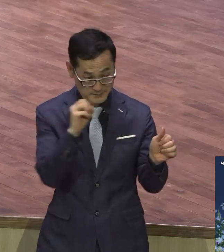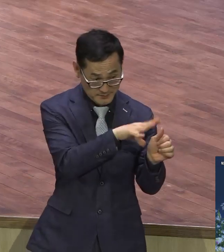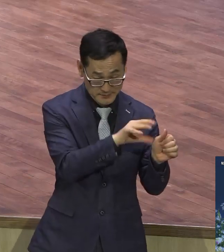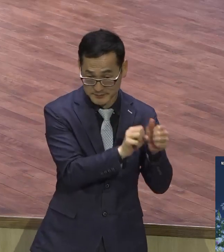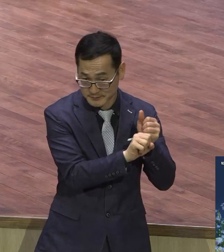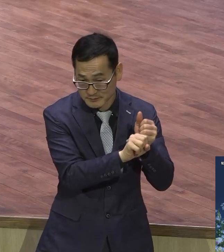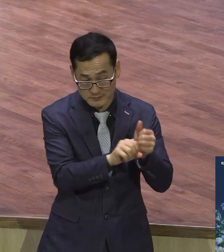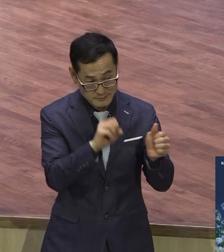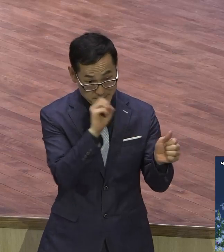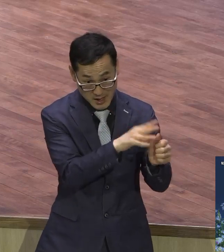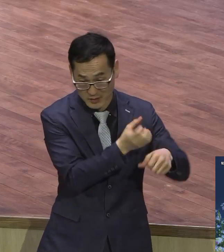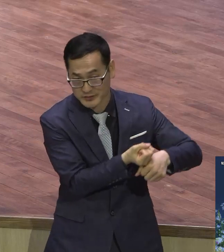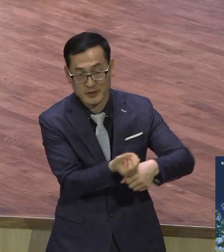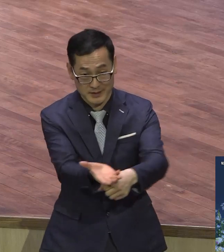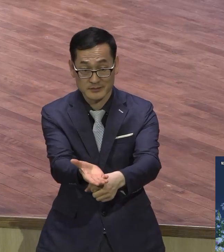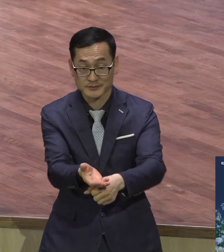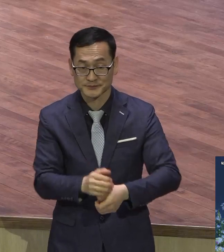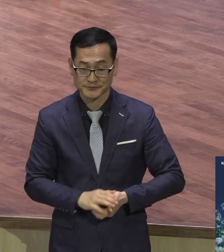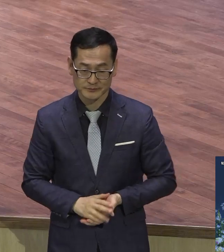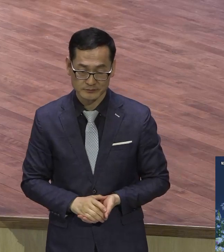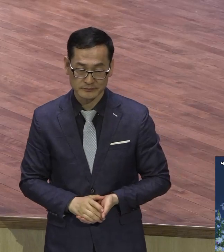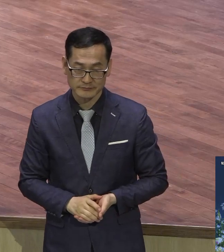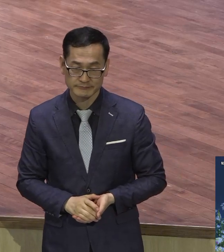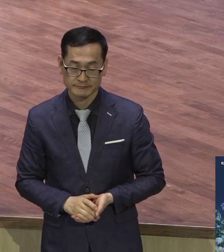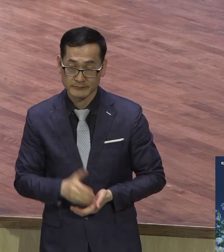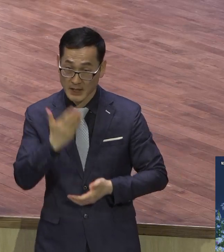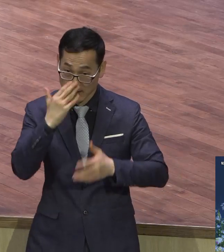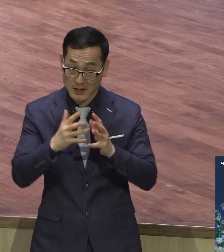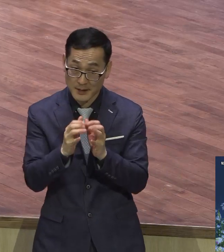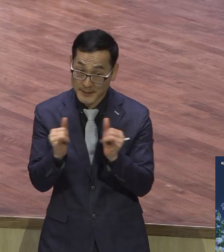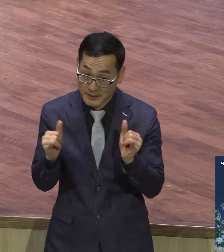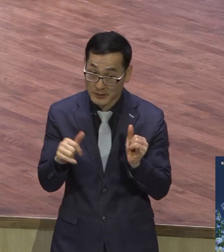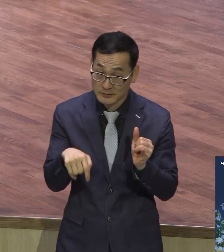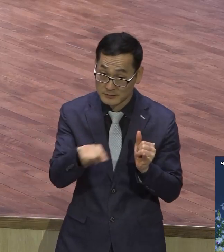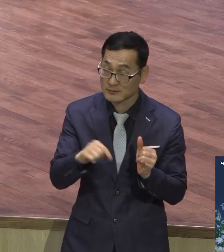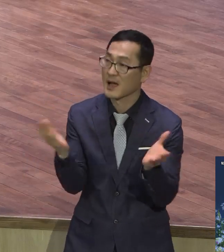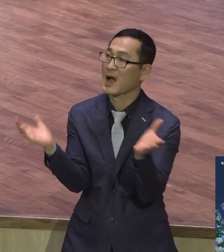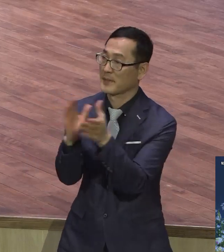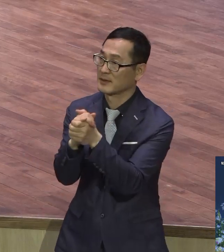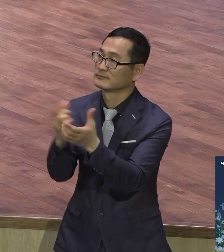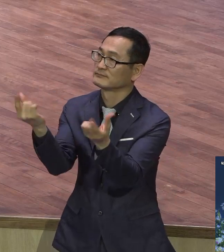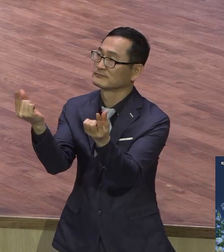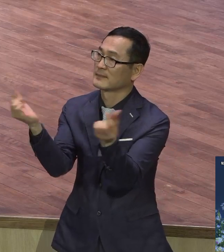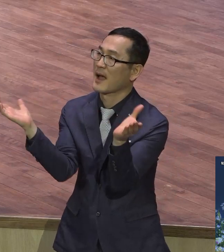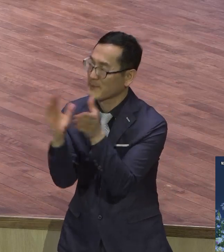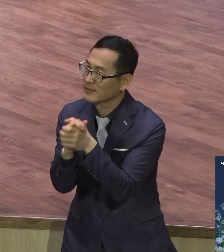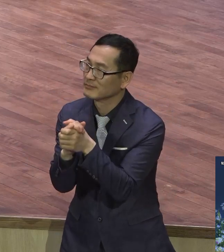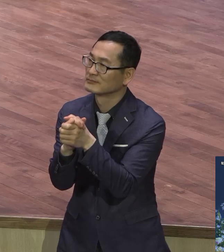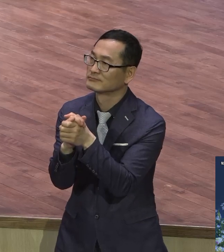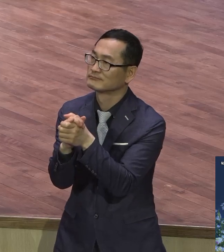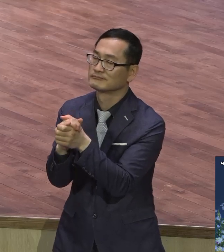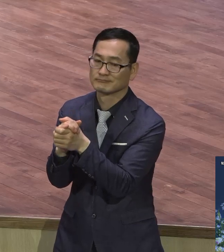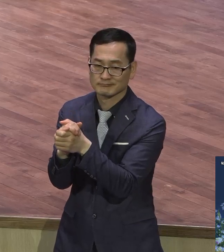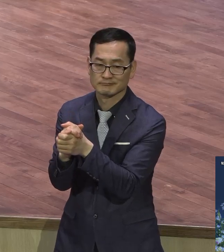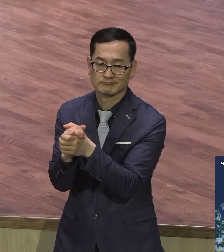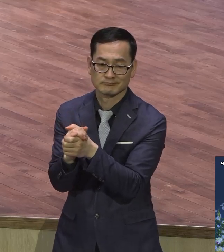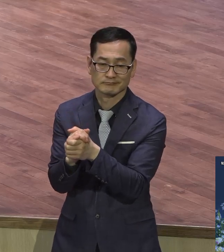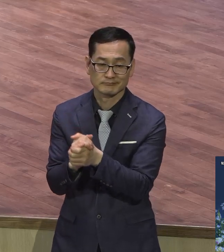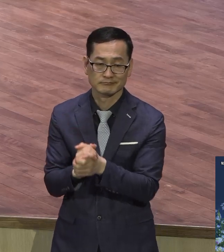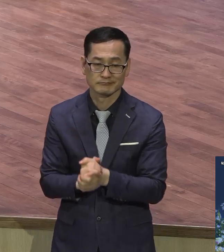백성들에게 전했습니다. 또 이스라엘 백성들은 아멘으로 그렇게 하겠습니다. 화답했습니다.